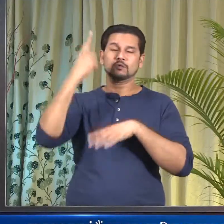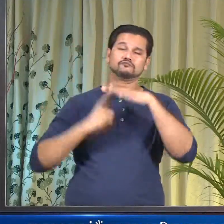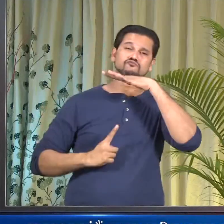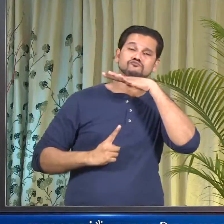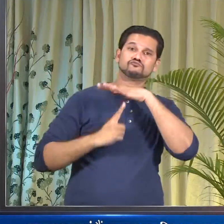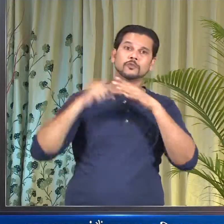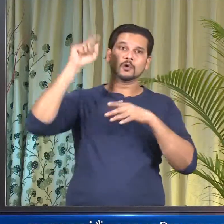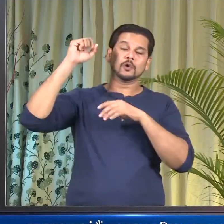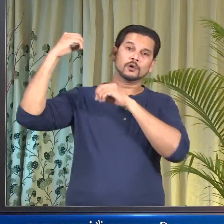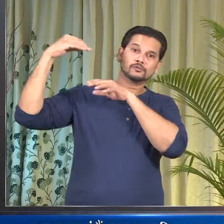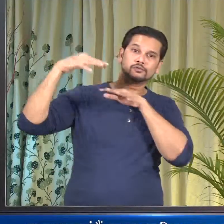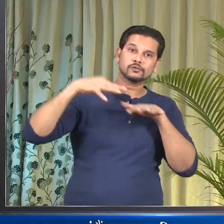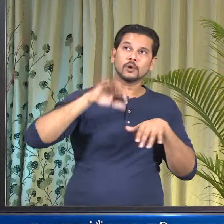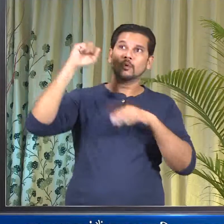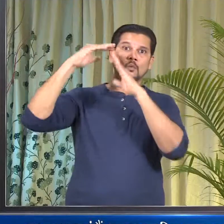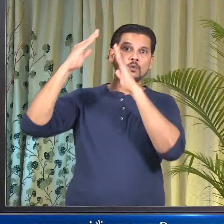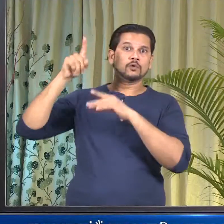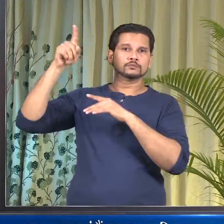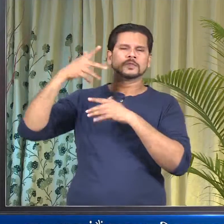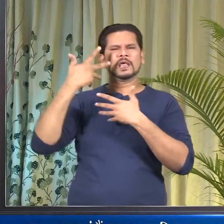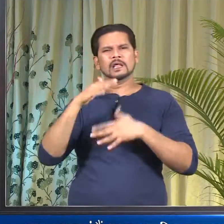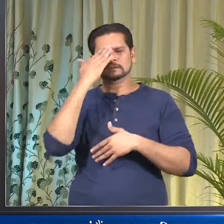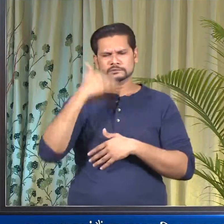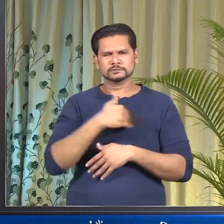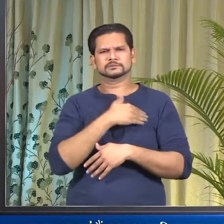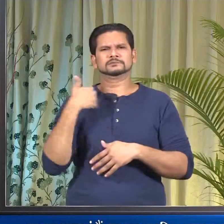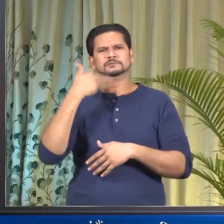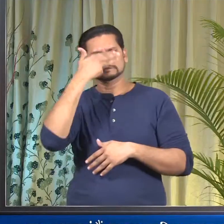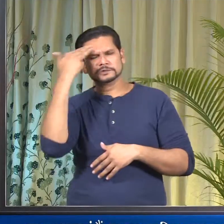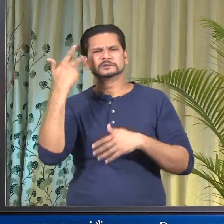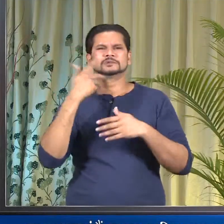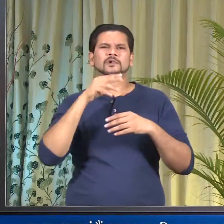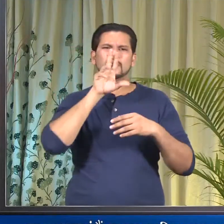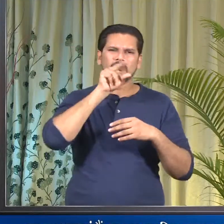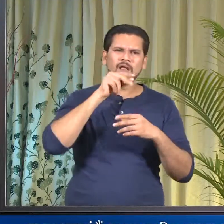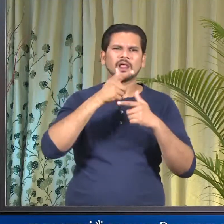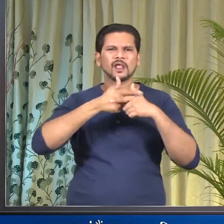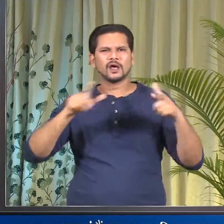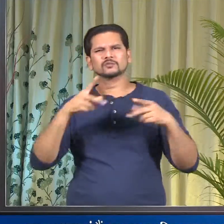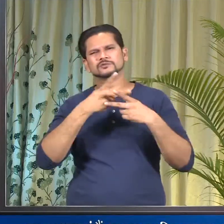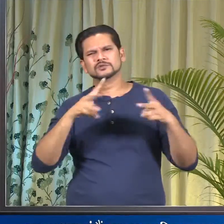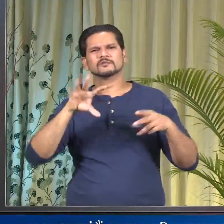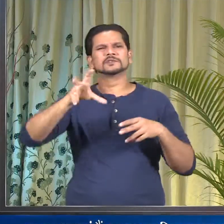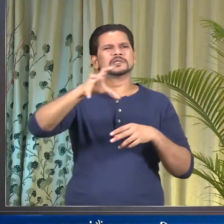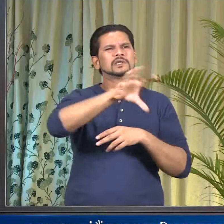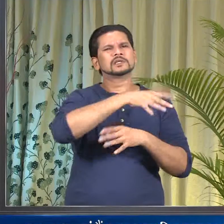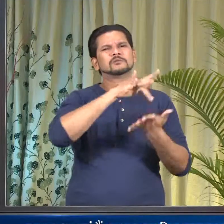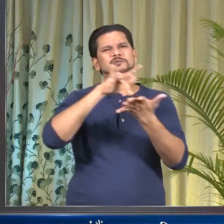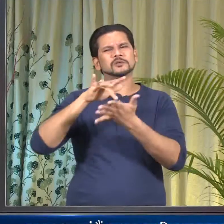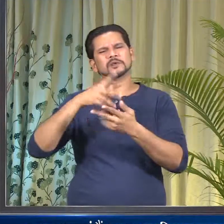हैं, चाहे हम किसी भी धर्म के हैं, जाती के हैं, भाशा के हैं, देश के हैं, उसे कोई फरक नहीं पड़त